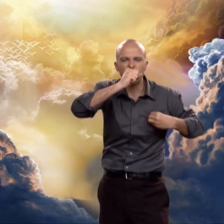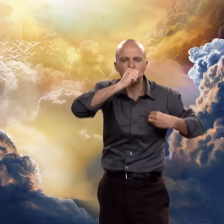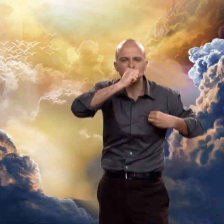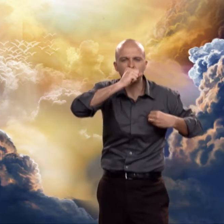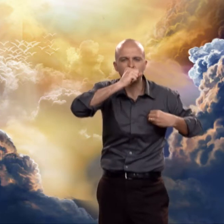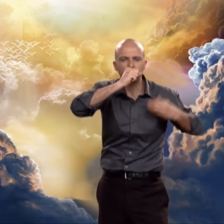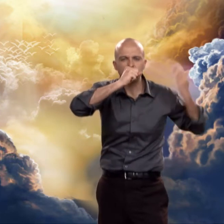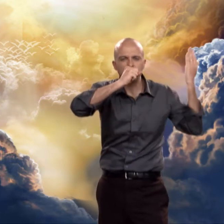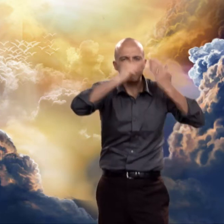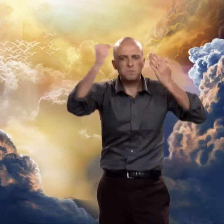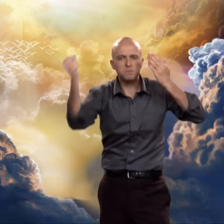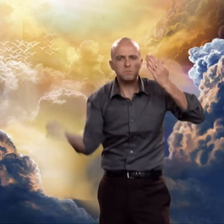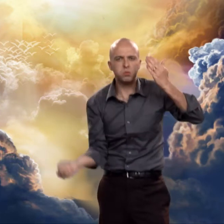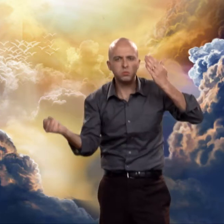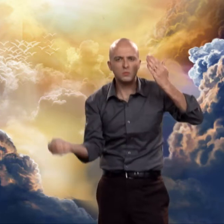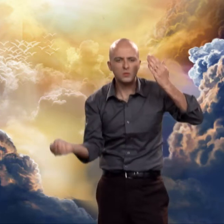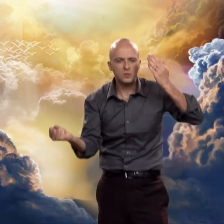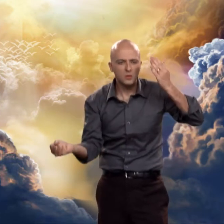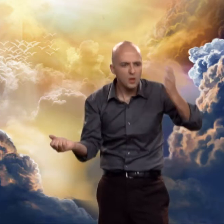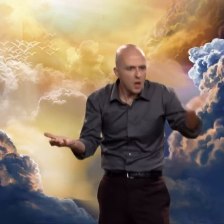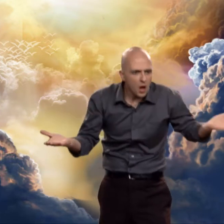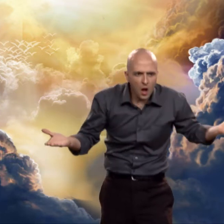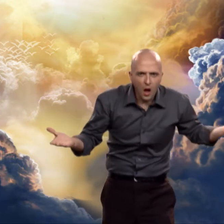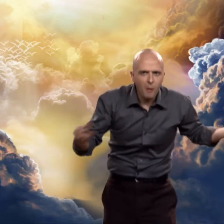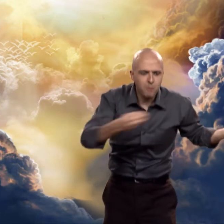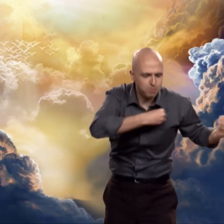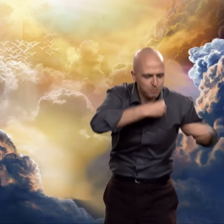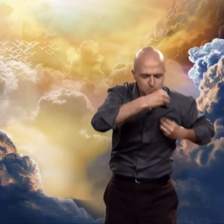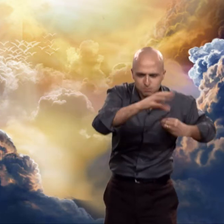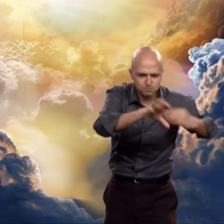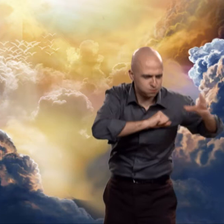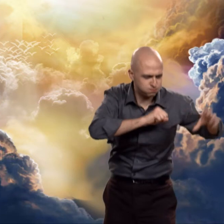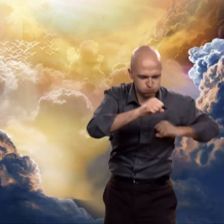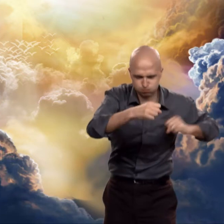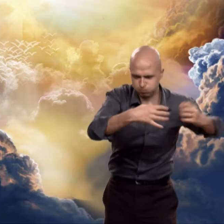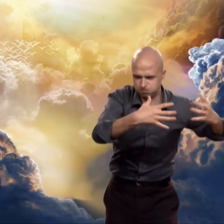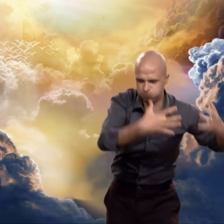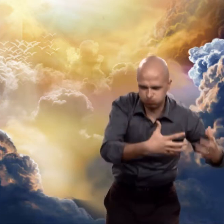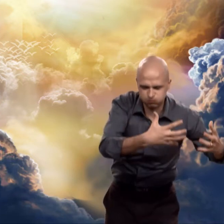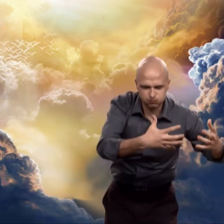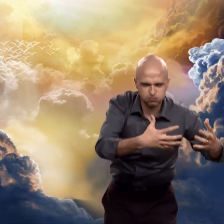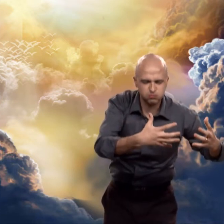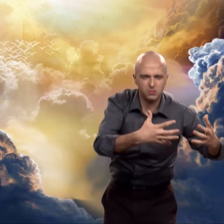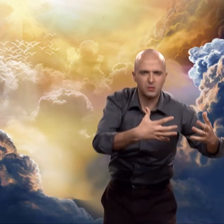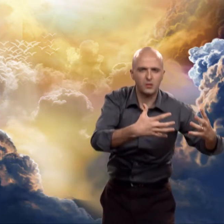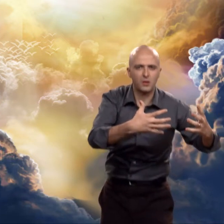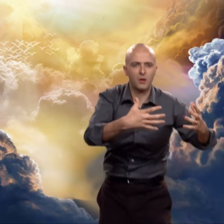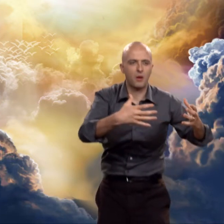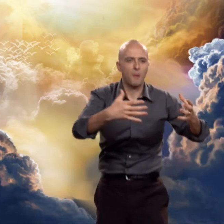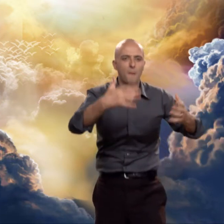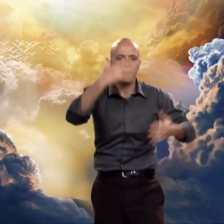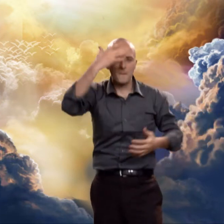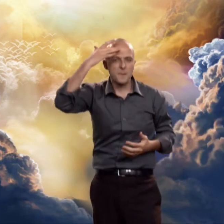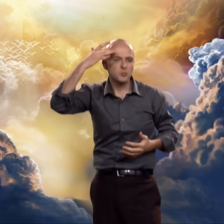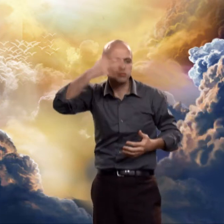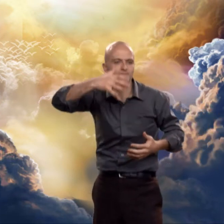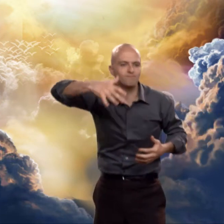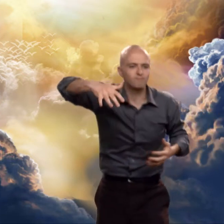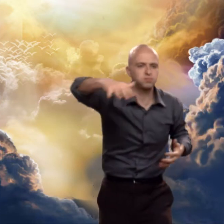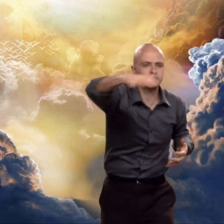moradias. Se você vigiar seus pés para não profanar o sábado e para não fazer o que bem quiser em meu santo dia,